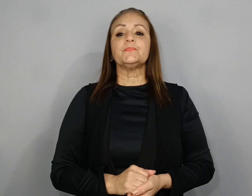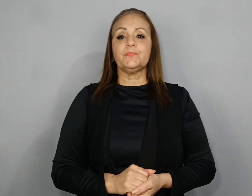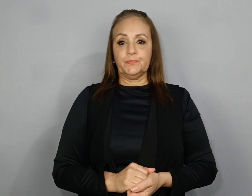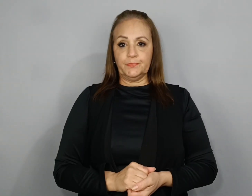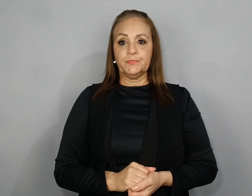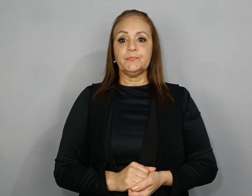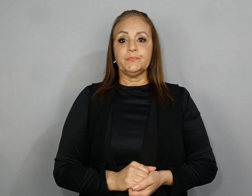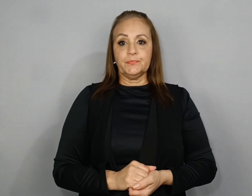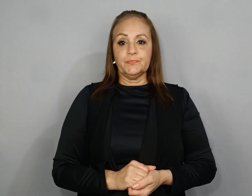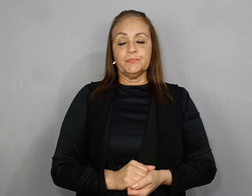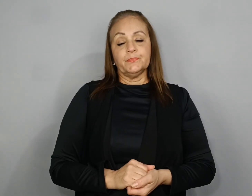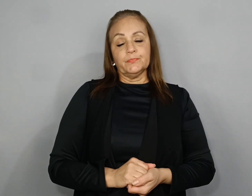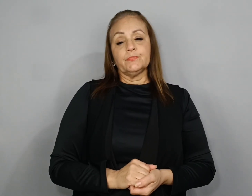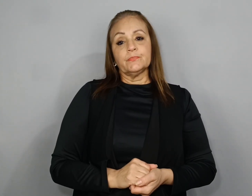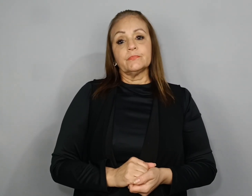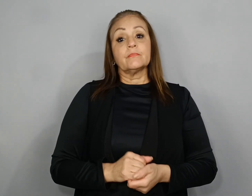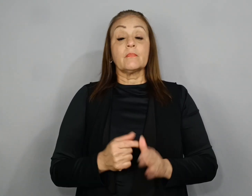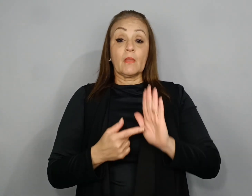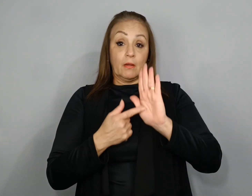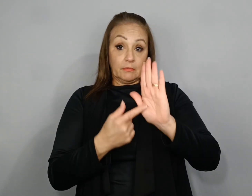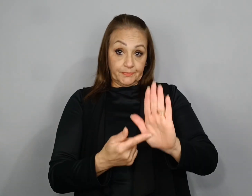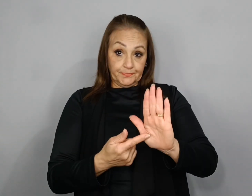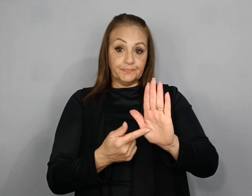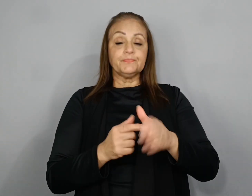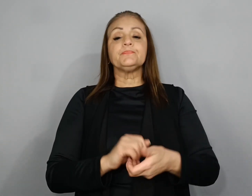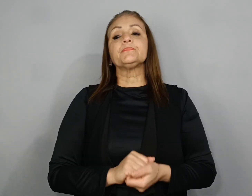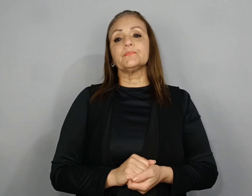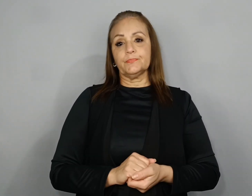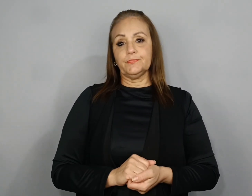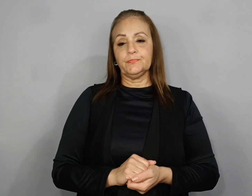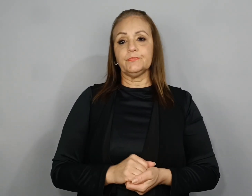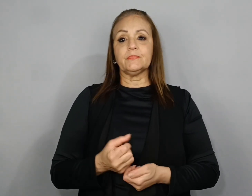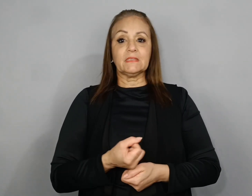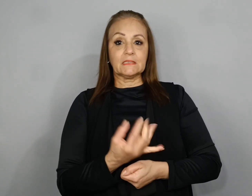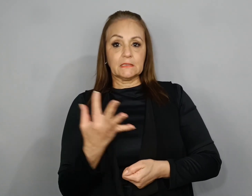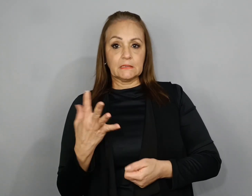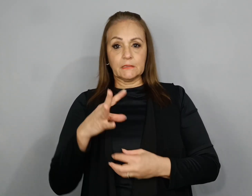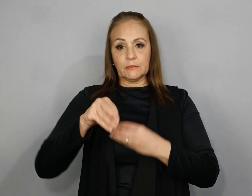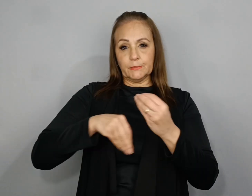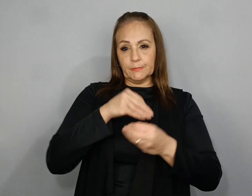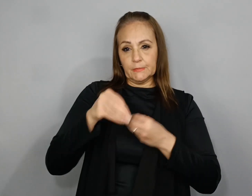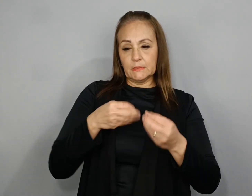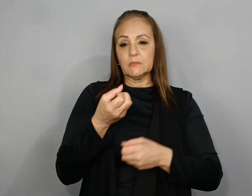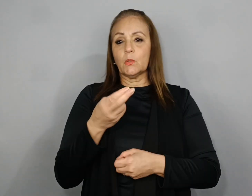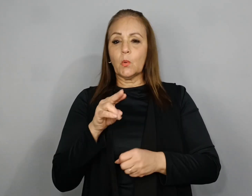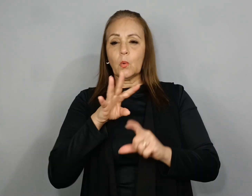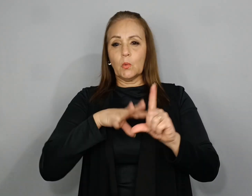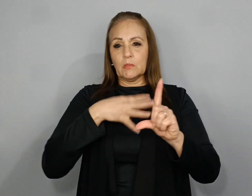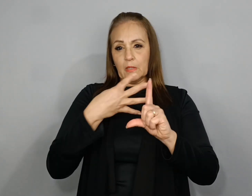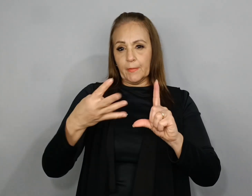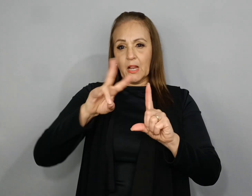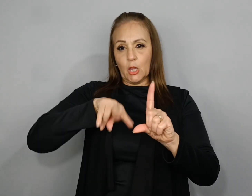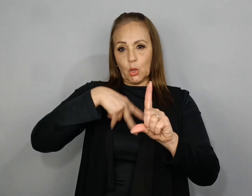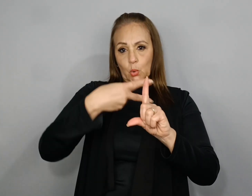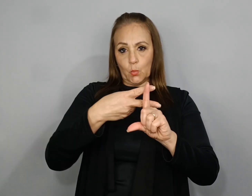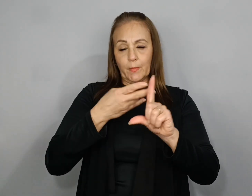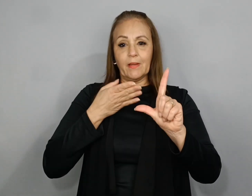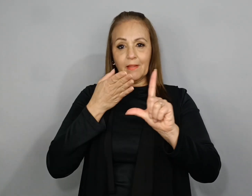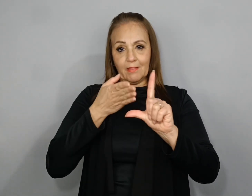que ela apresenta. As séries mistas ou tabelas de dupla entrada são séries